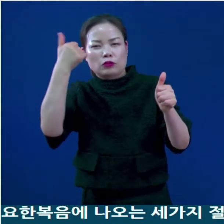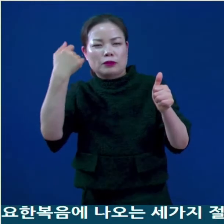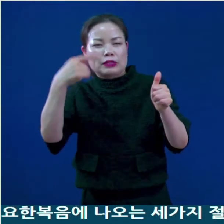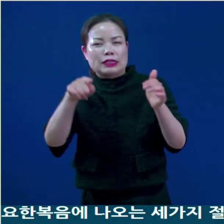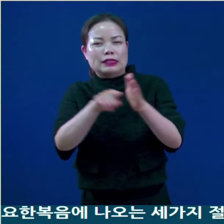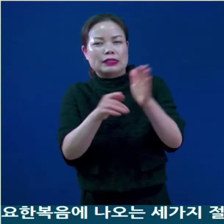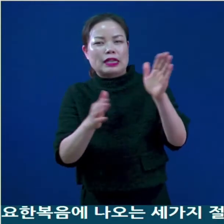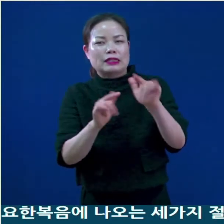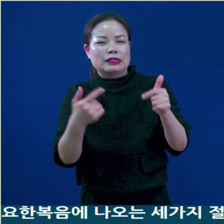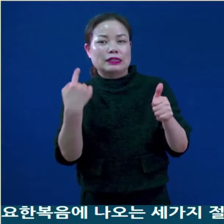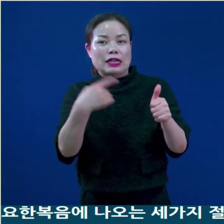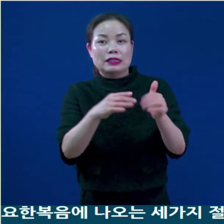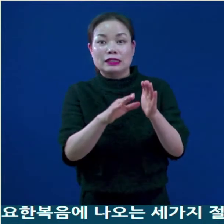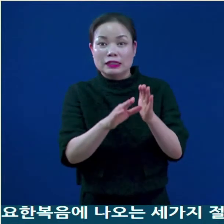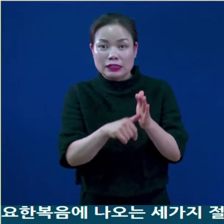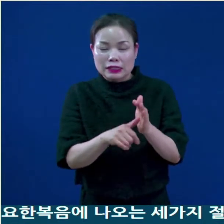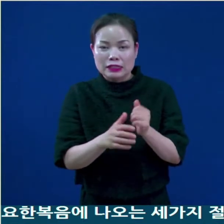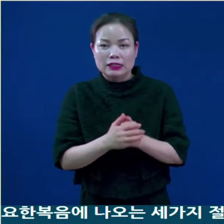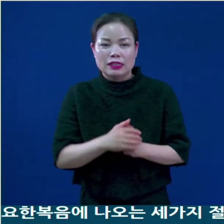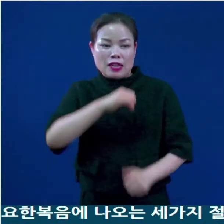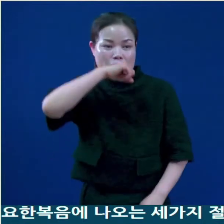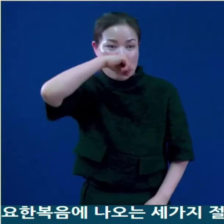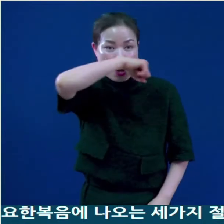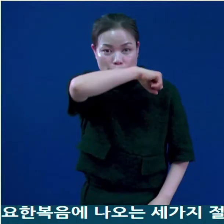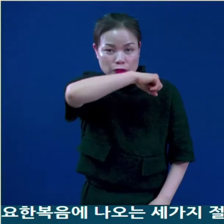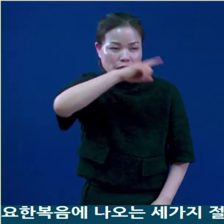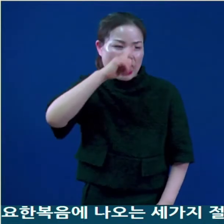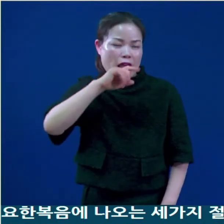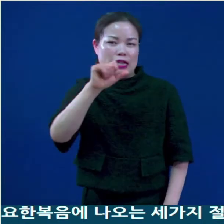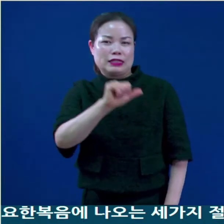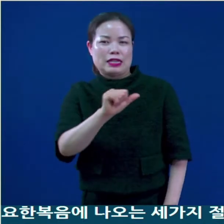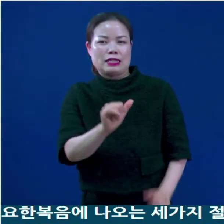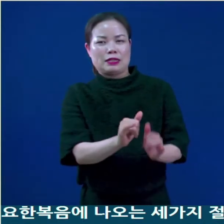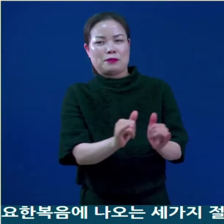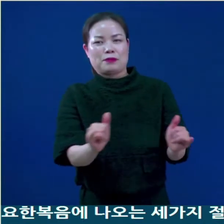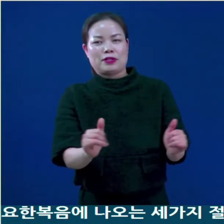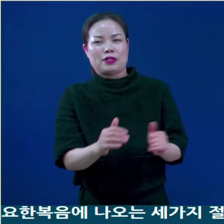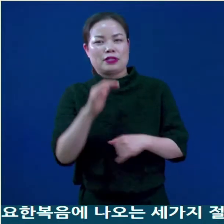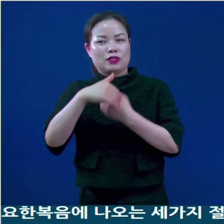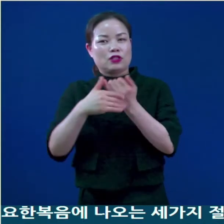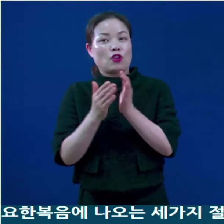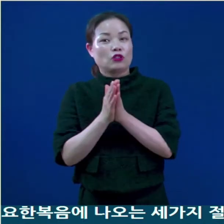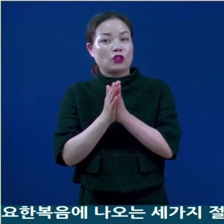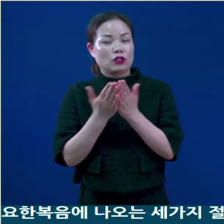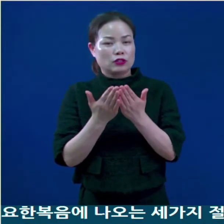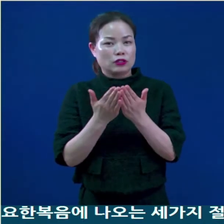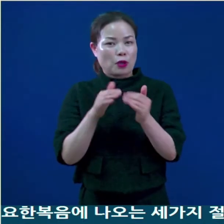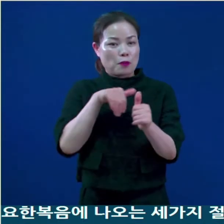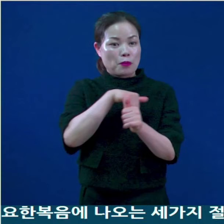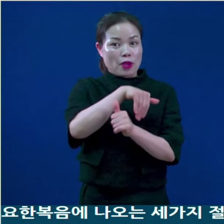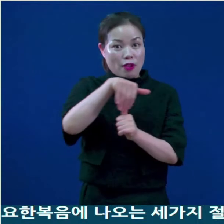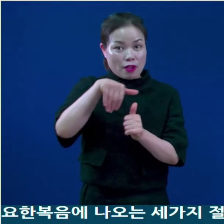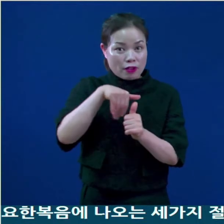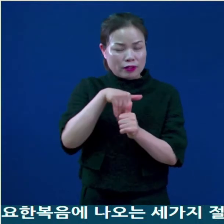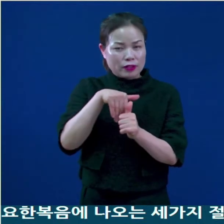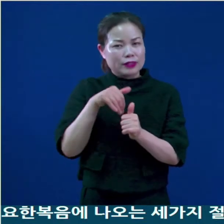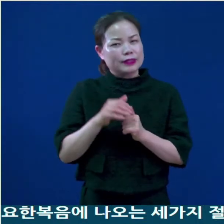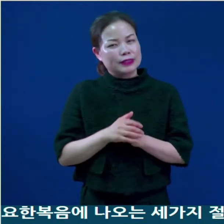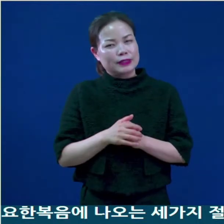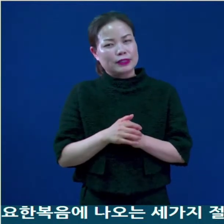신학교의 신학생들은 이제 아프리카, 아시아 등에서 온 분들이에요. 그래서 성경적 배경이 이렇게